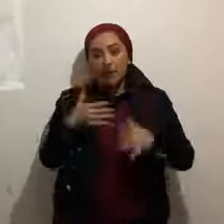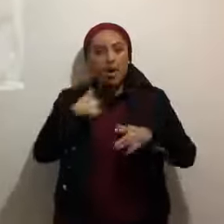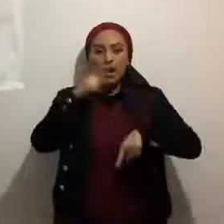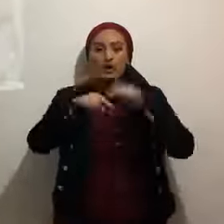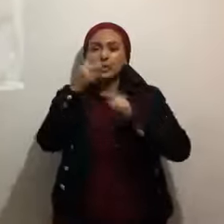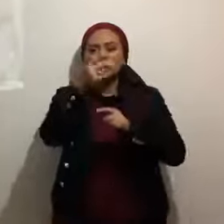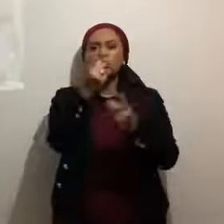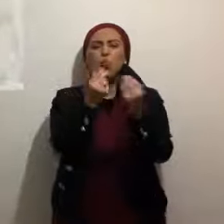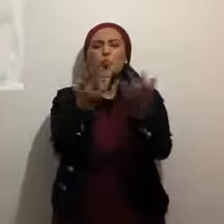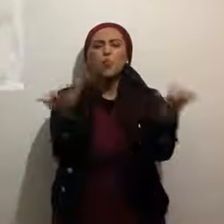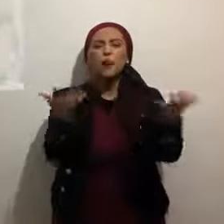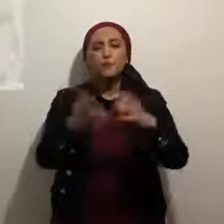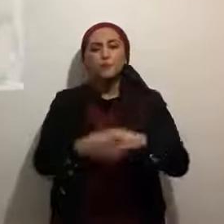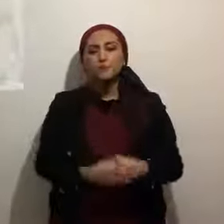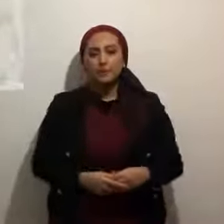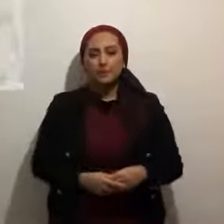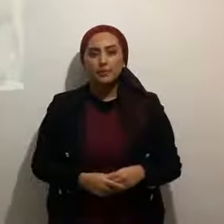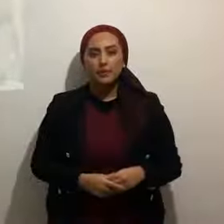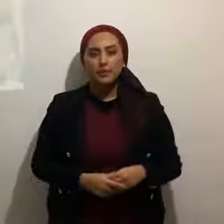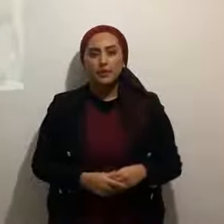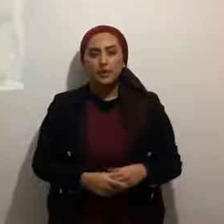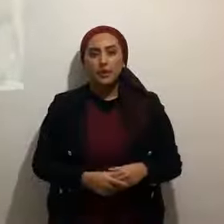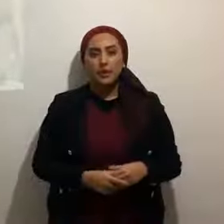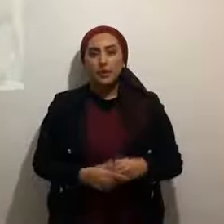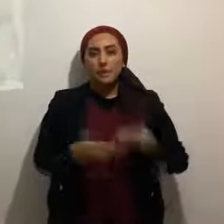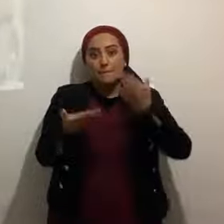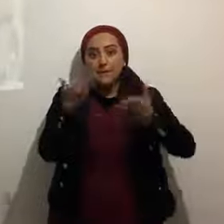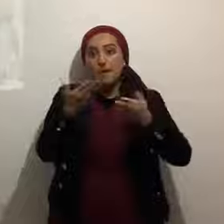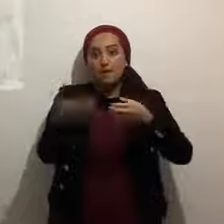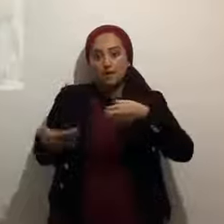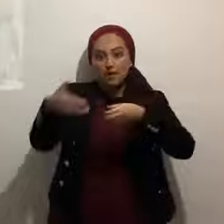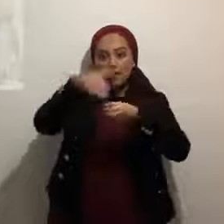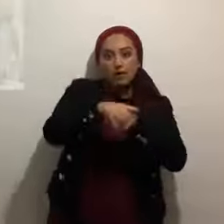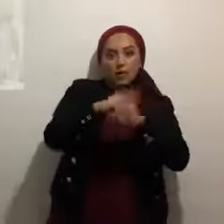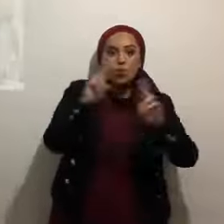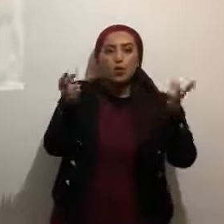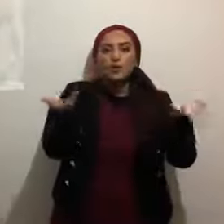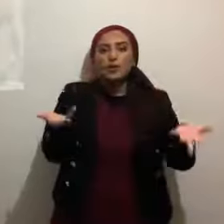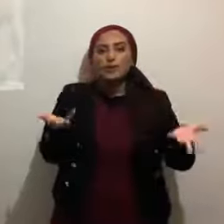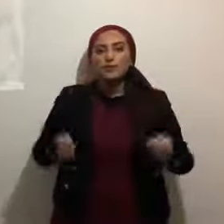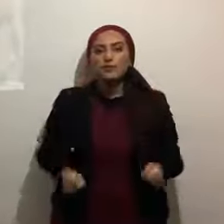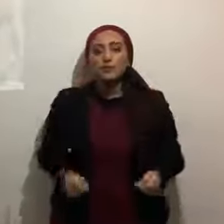harás? ¿No estará ya medio tapado el pozo? Por lo tanto, hermanos,